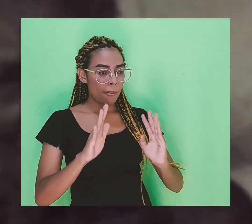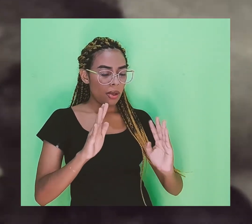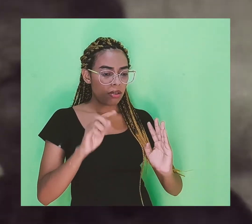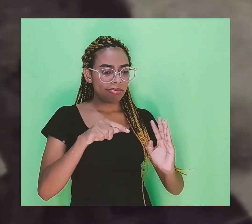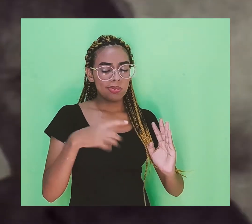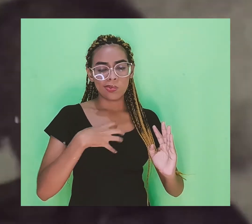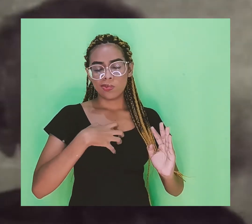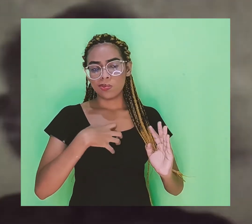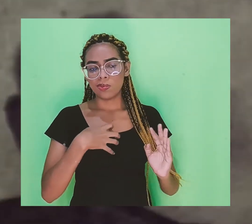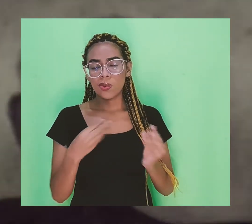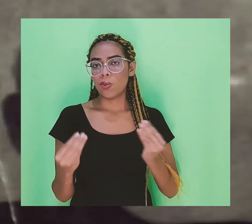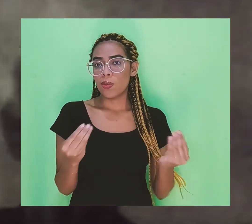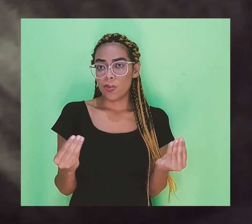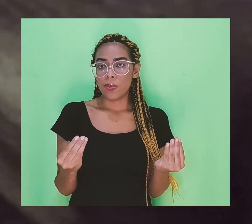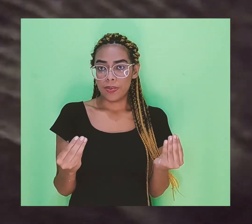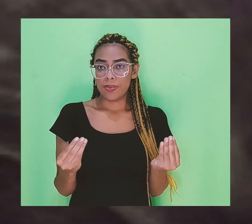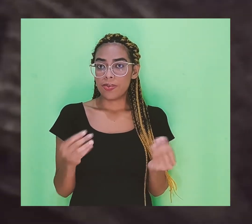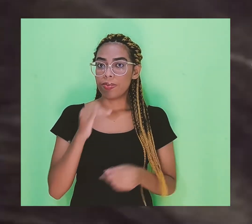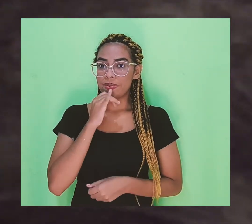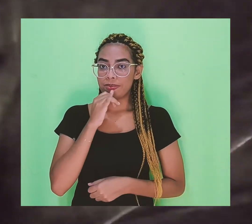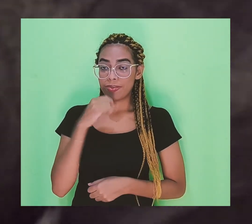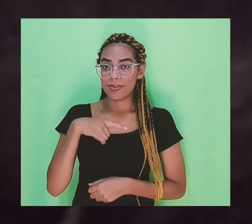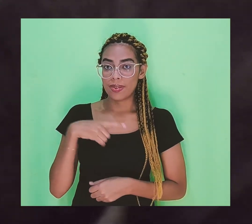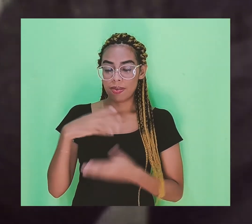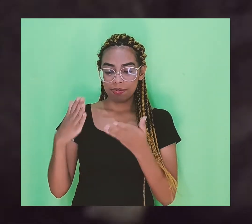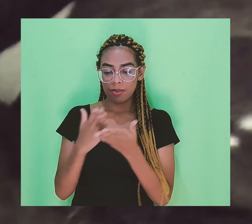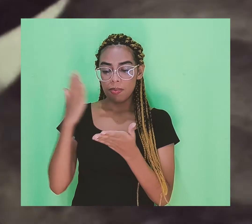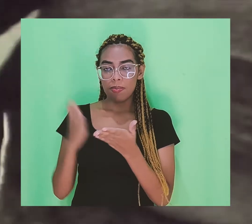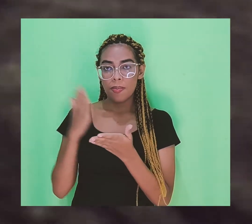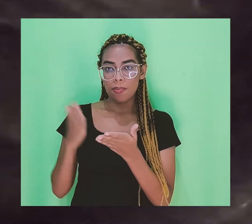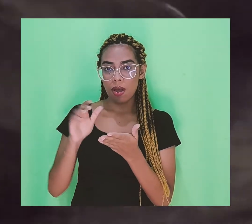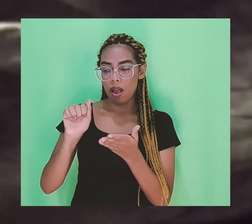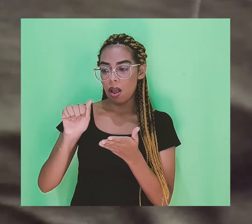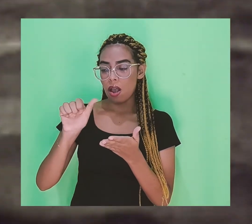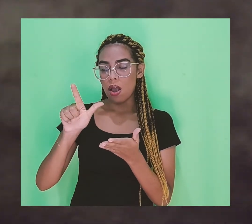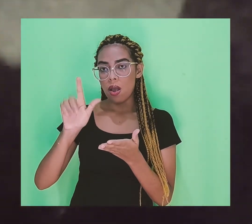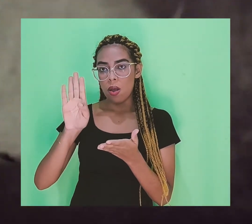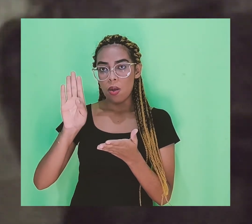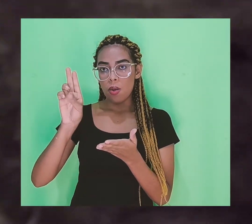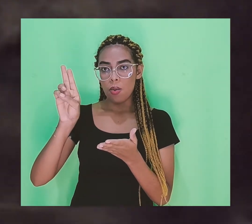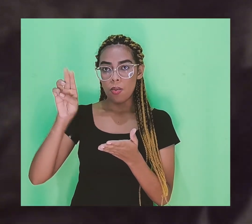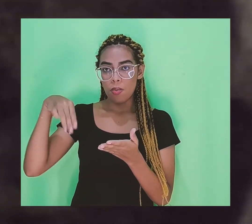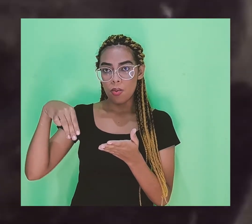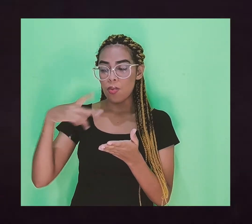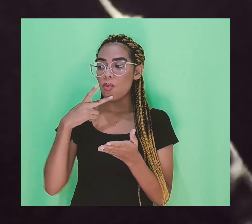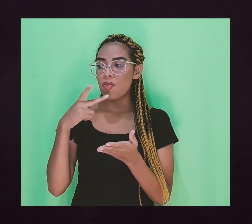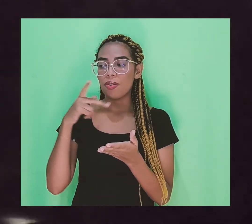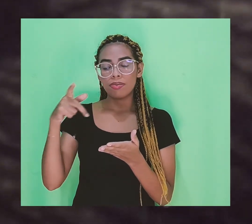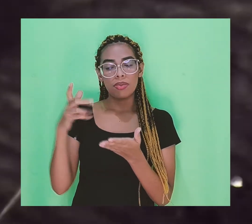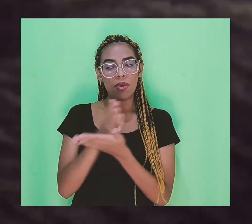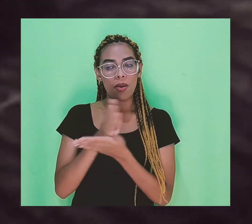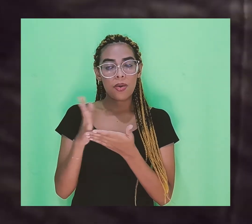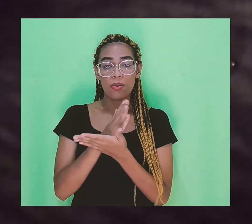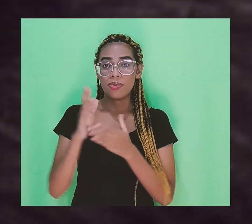ressignifique aquela imagem, né? O lance dos álbuns fotográficos, né? Você estava falando que tem altos vídeos constrangedores.